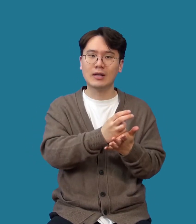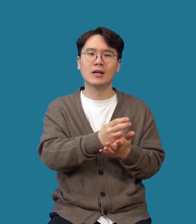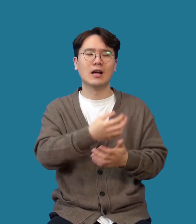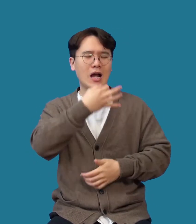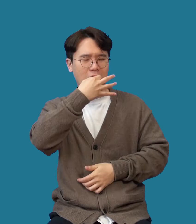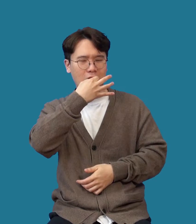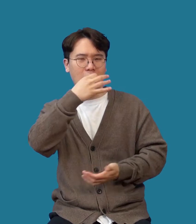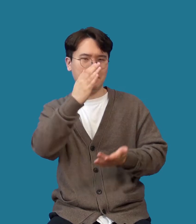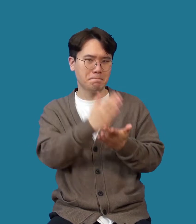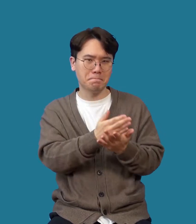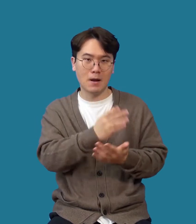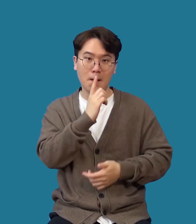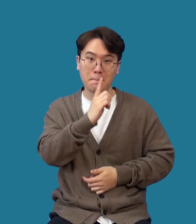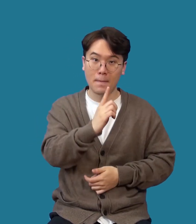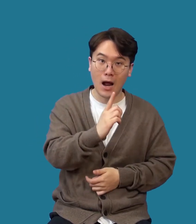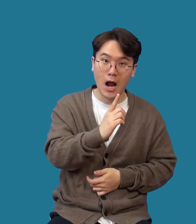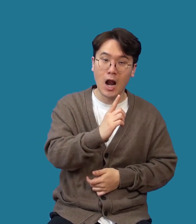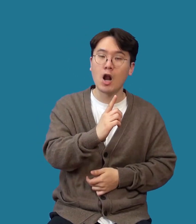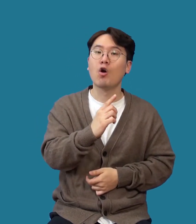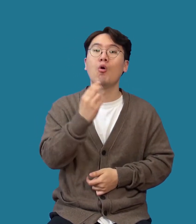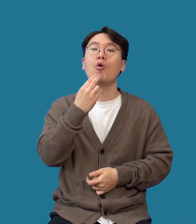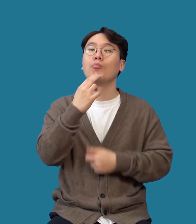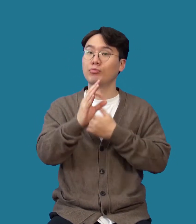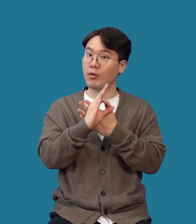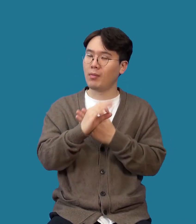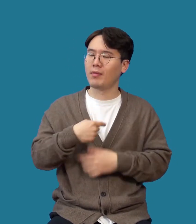내가 탐심을 알지 못하였으리라.